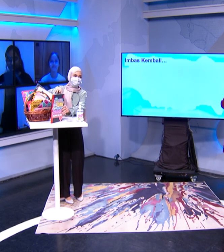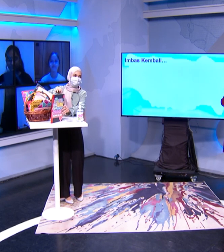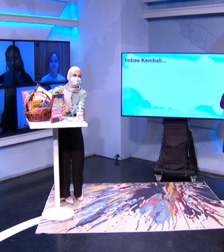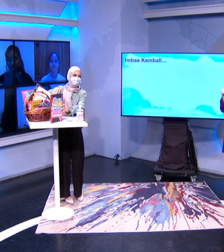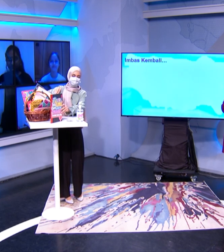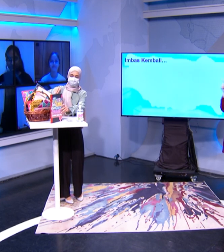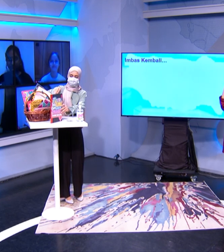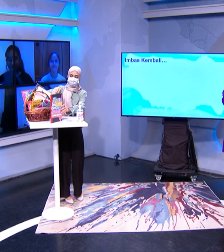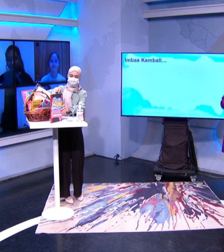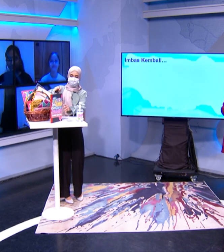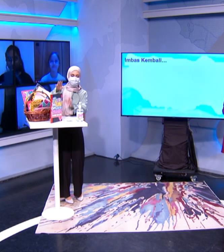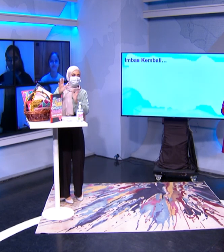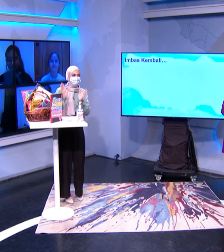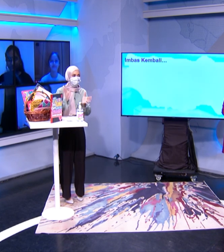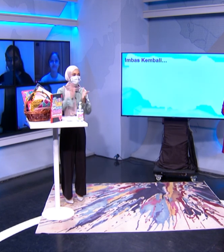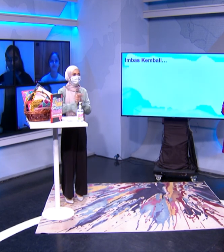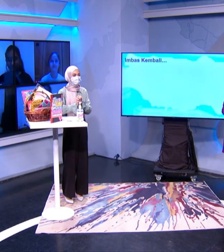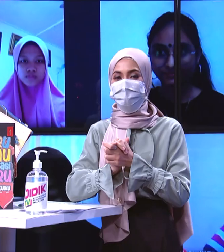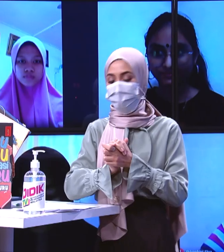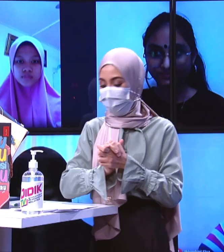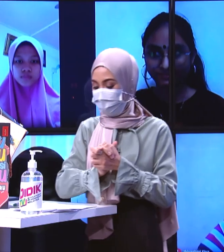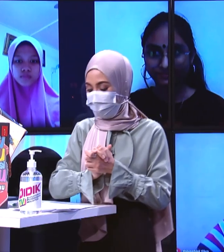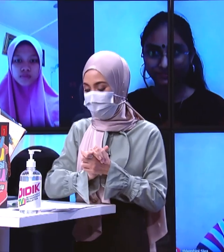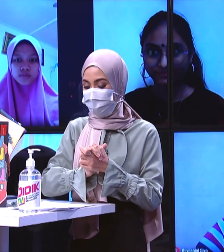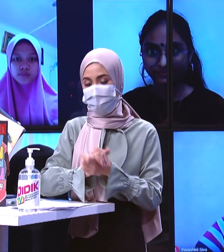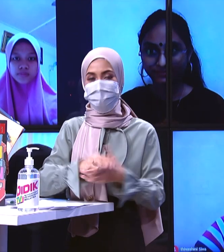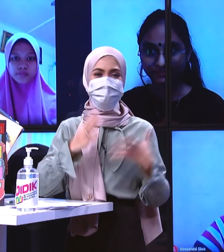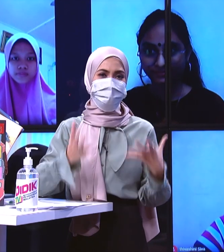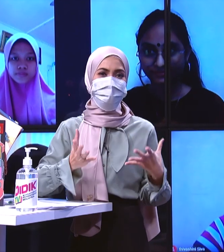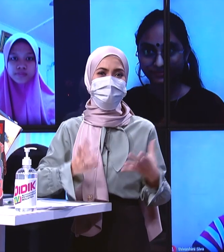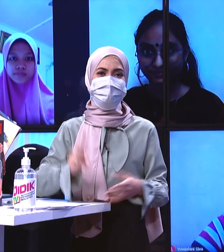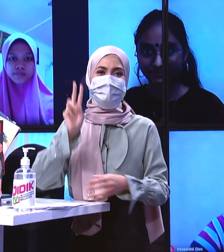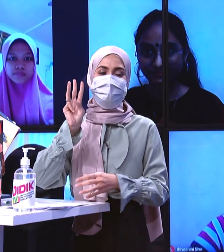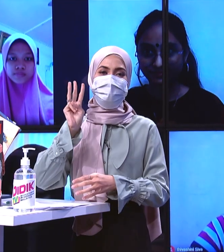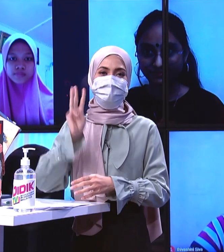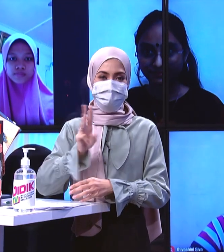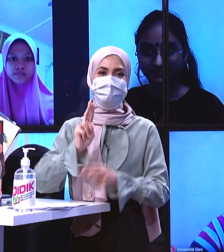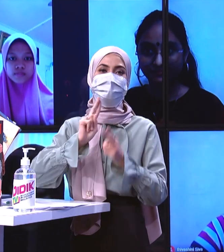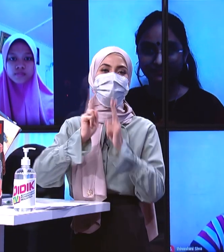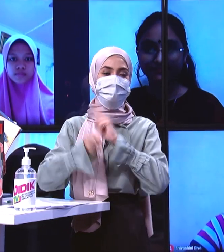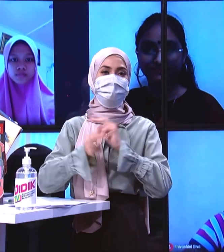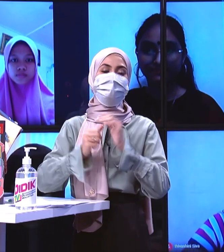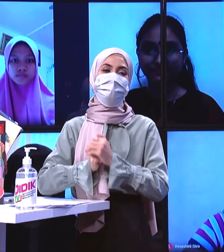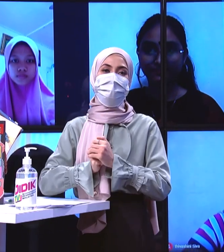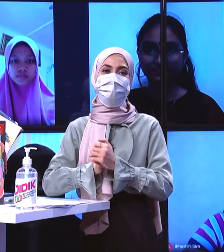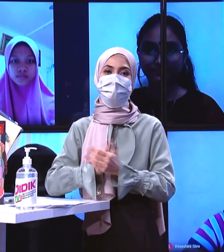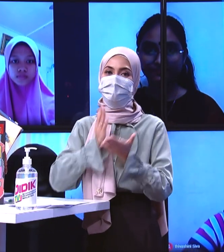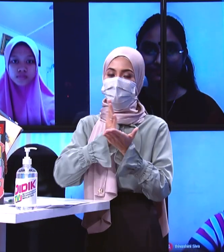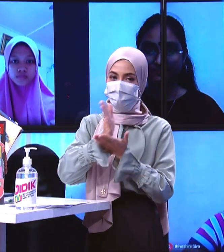dan kreatif ini jadi kita teruskan modern Kita dimana kita akan impress kembali tiga uang ini kita telah belajar itu seri